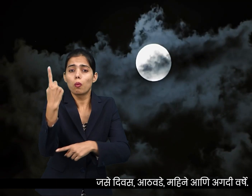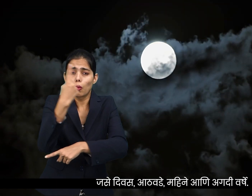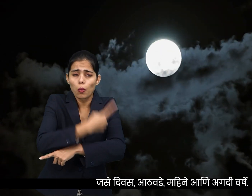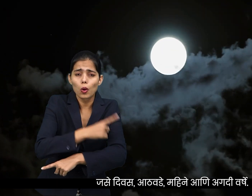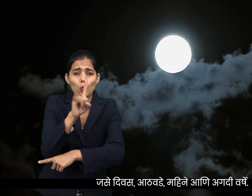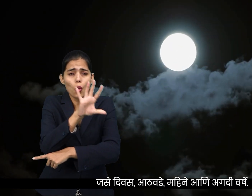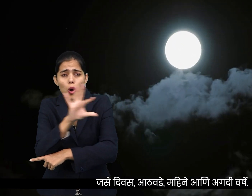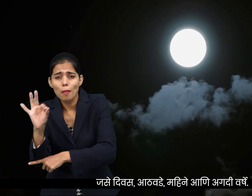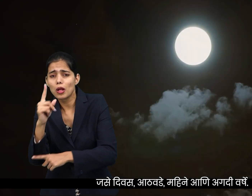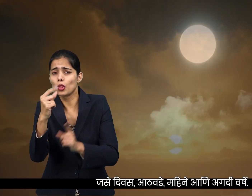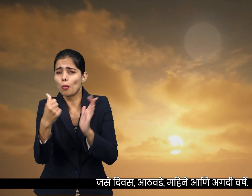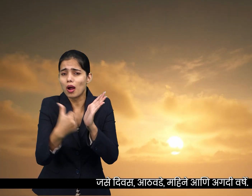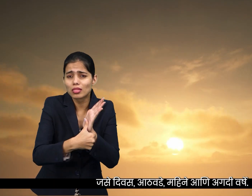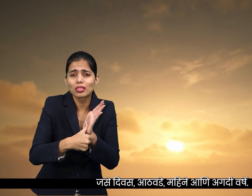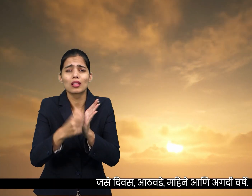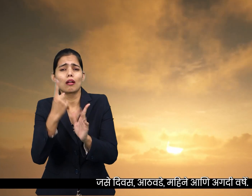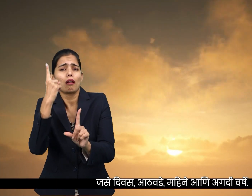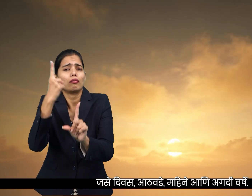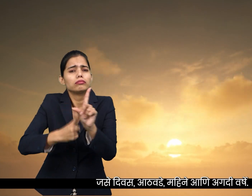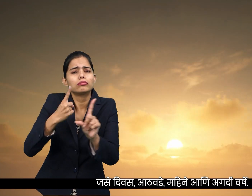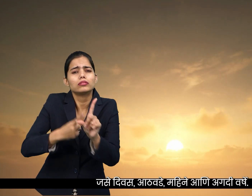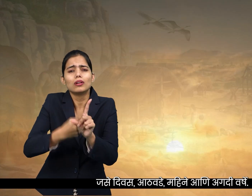जसे दिवस, आठवडे, महिने आणि अगदी वर्षे.